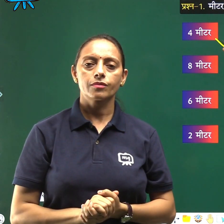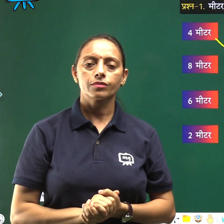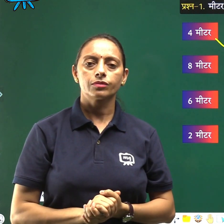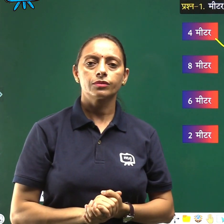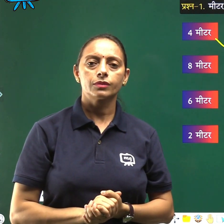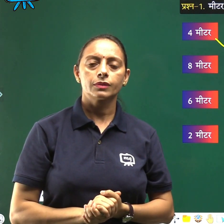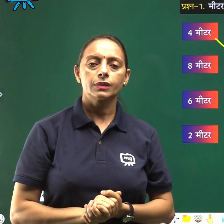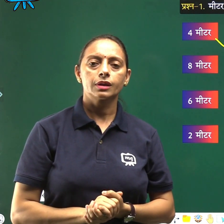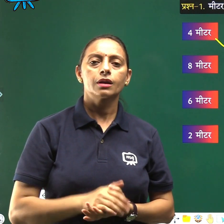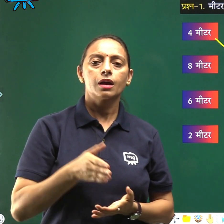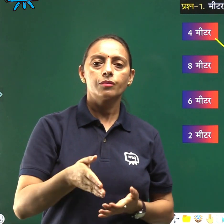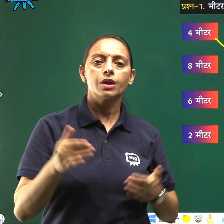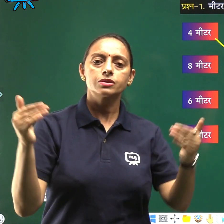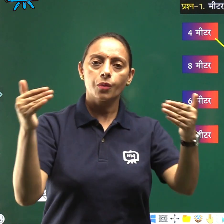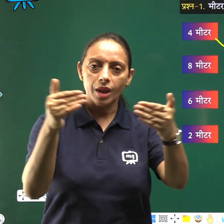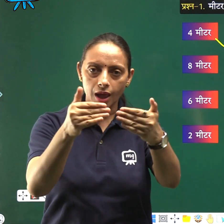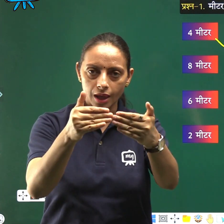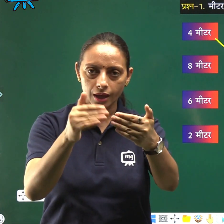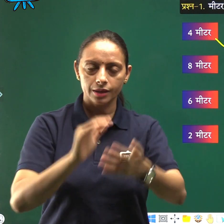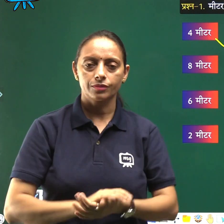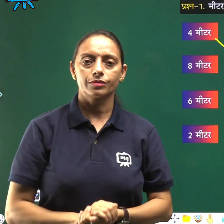यहां हमने मिलाया इसको।